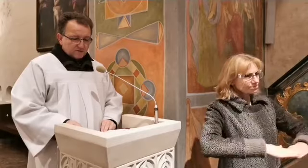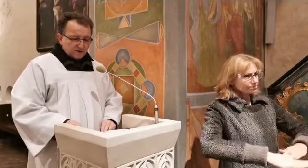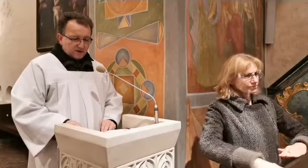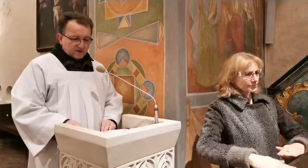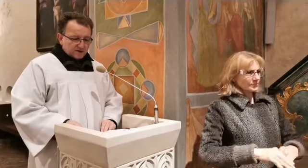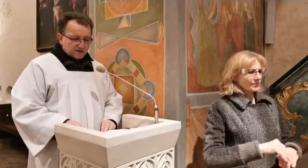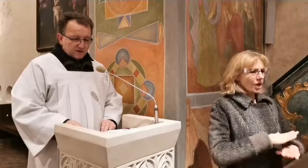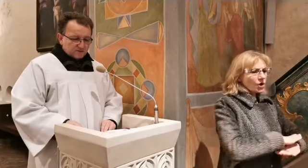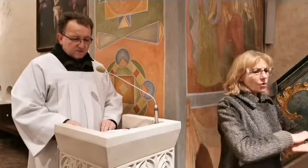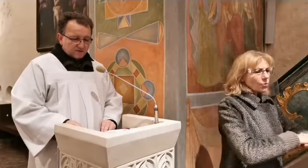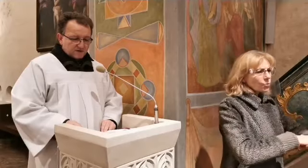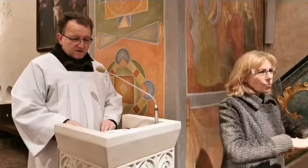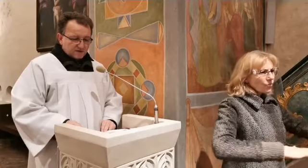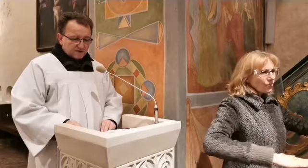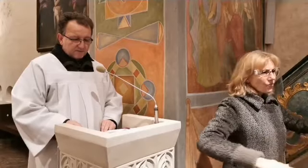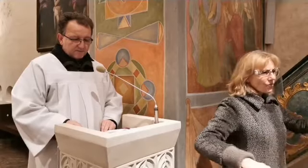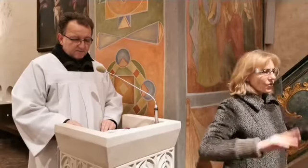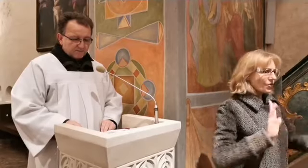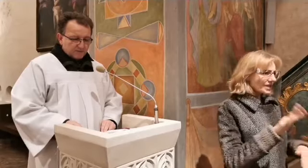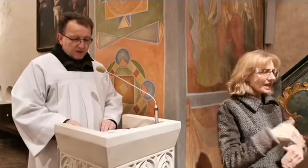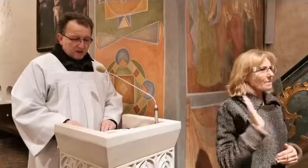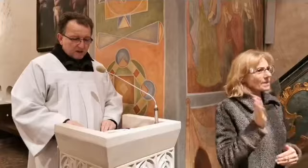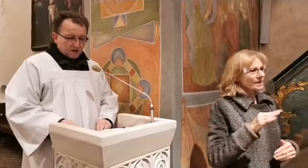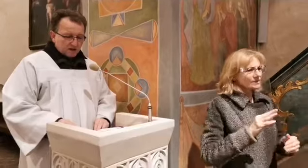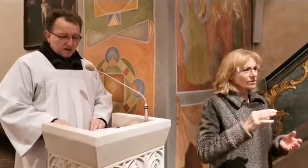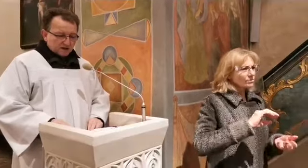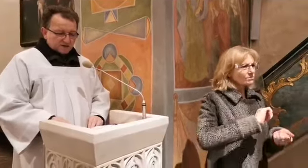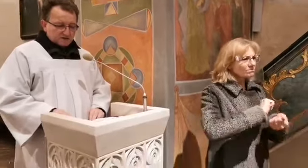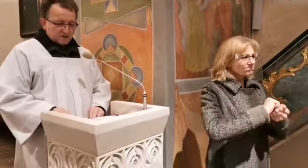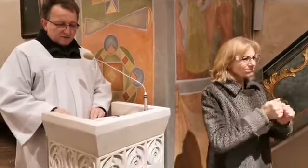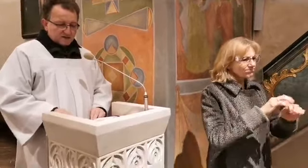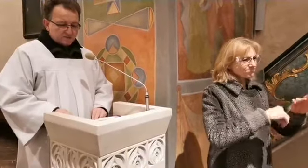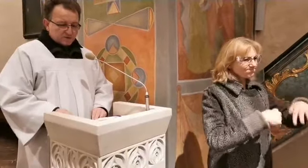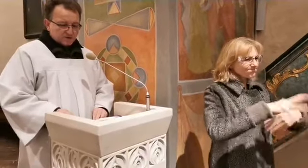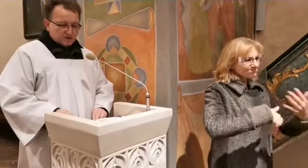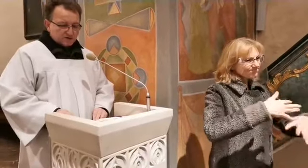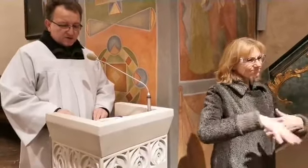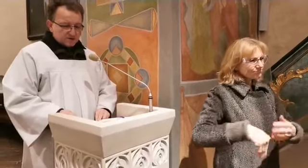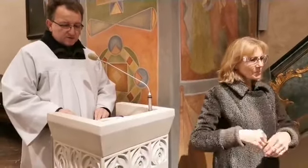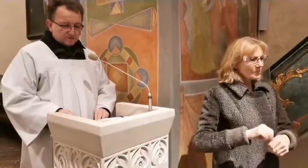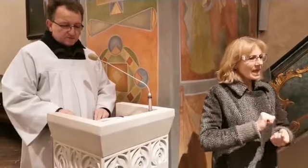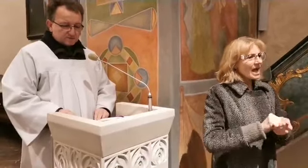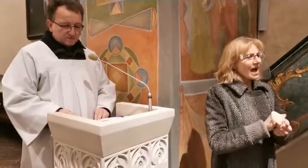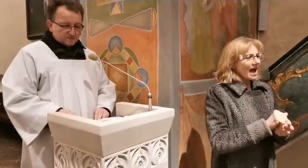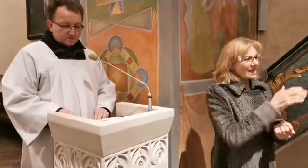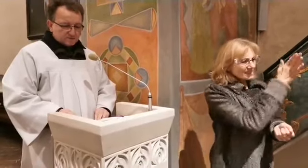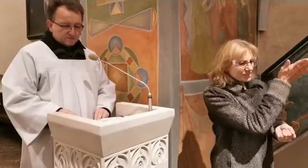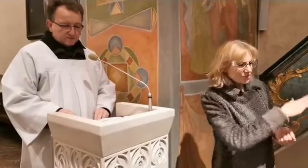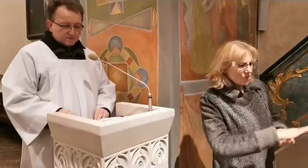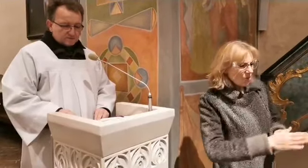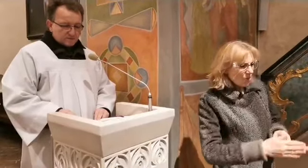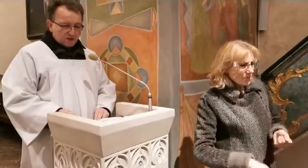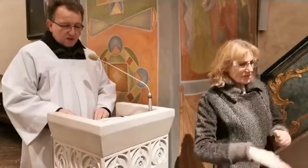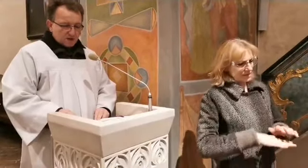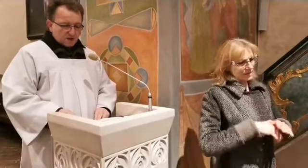Równiną niechaj się staną urwiska, a strome zbocza niziną.